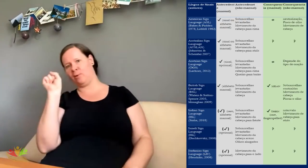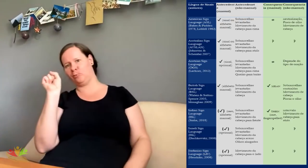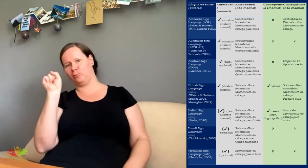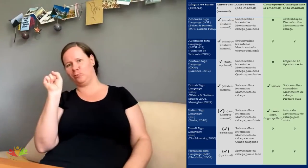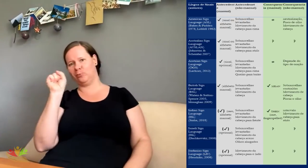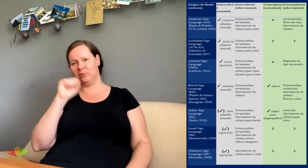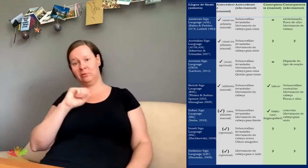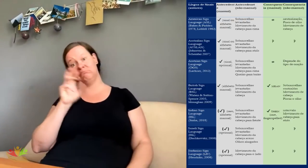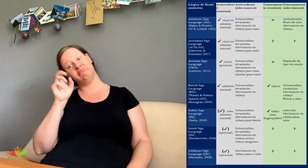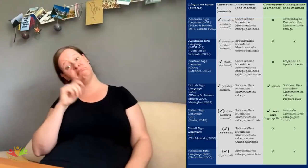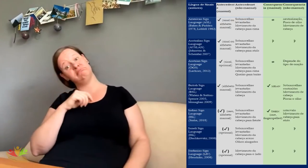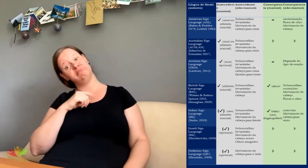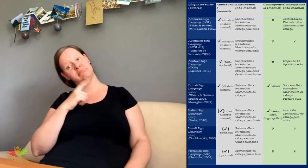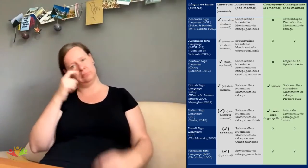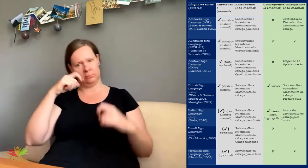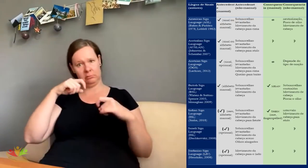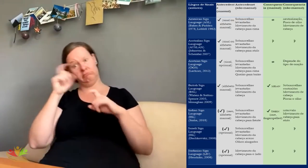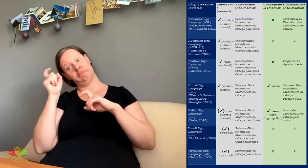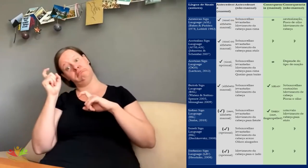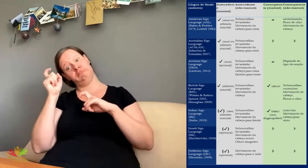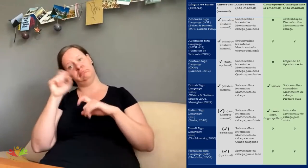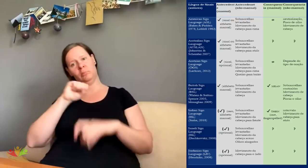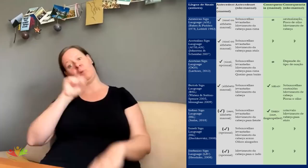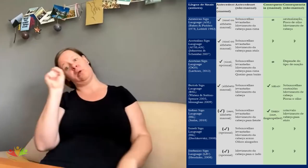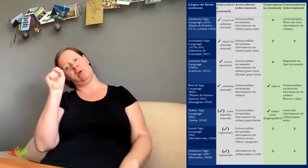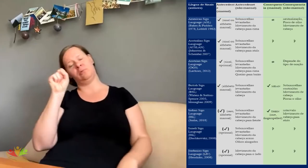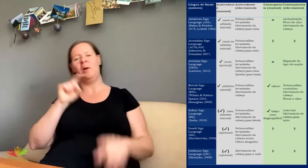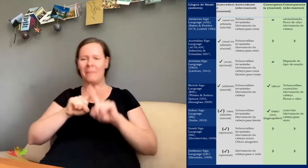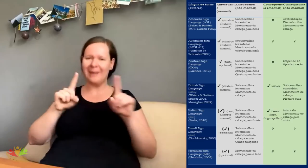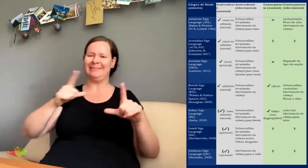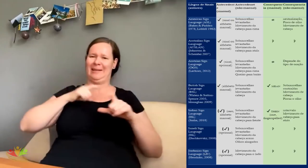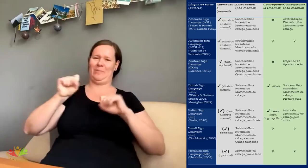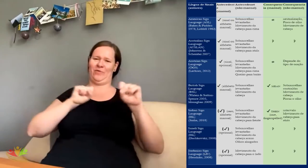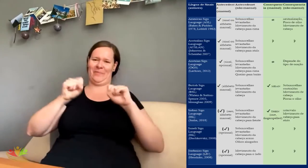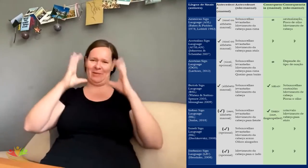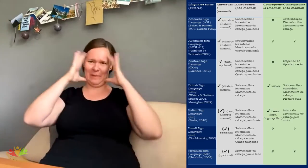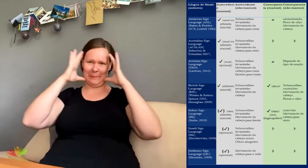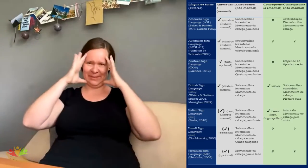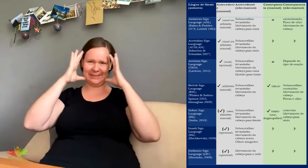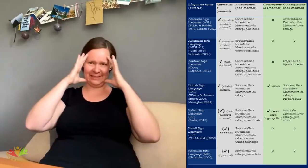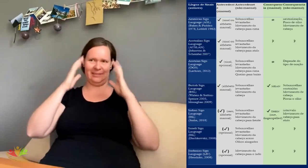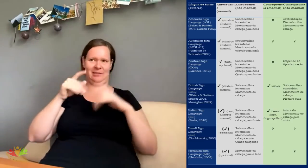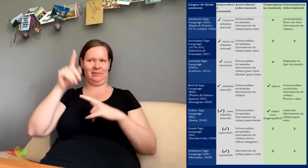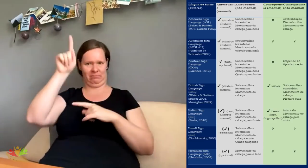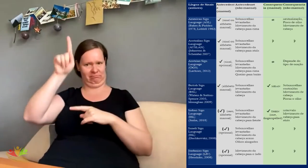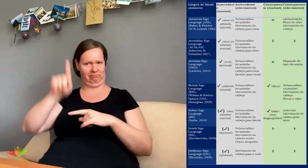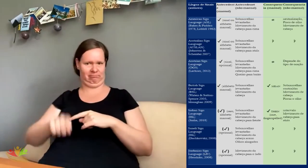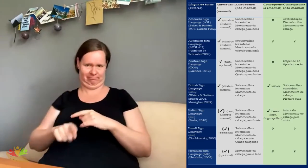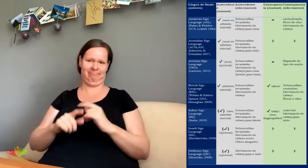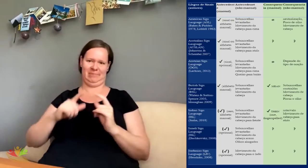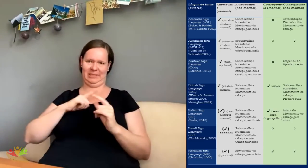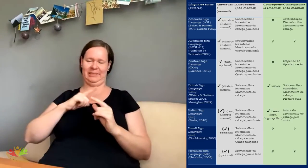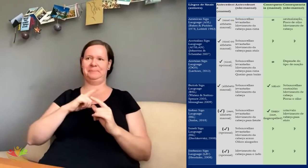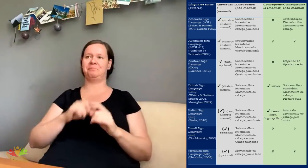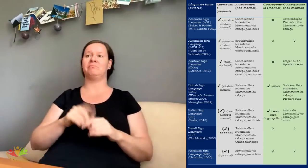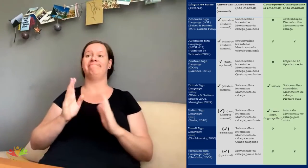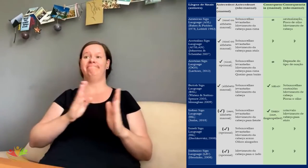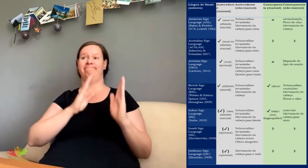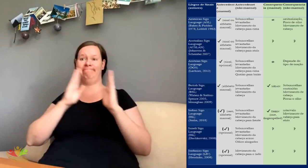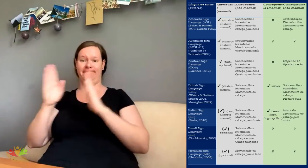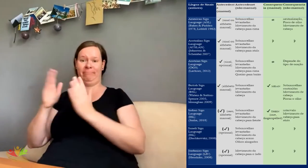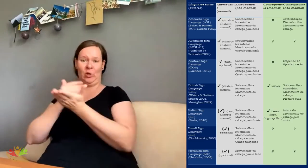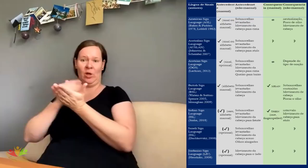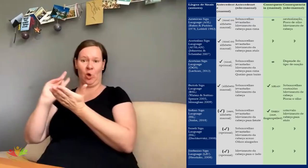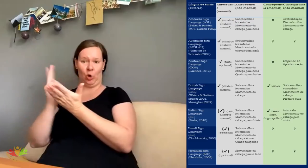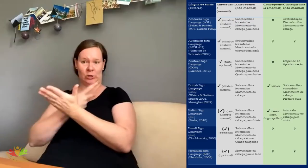Na, na língua de sinais, a Jordânia é para o lado. Então, mas tem um movimento de cabeça, mesmo que